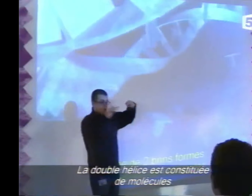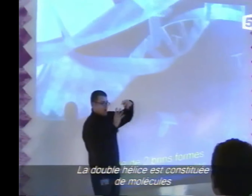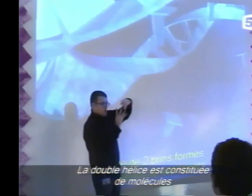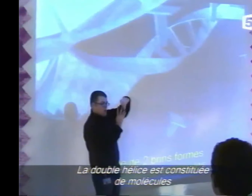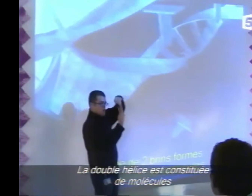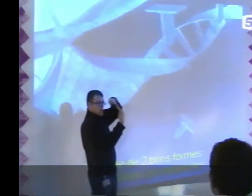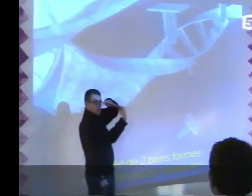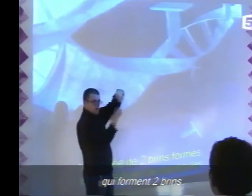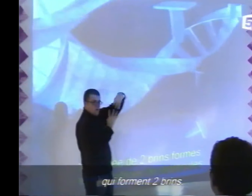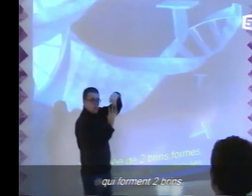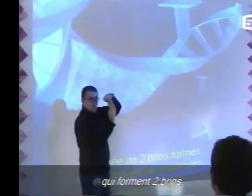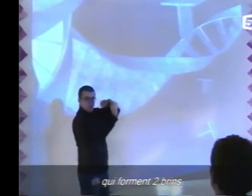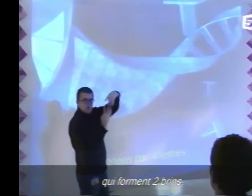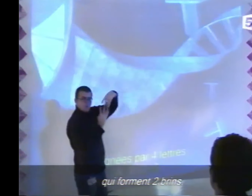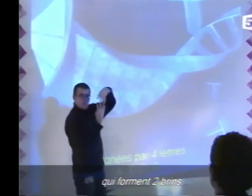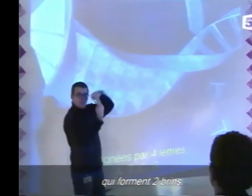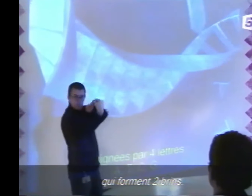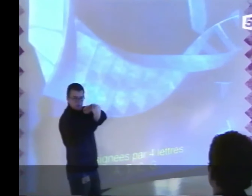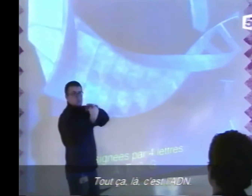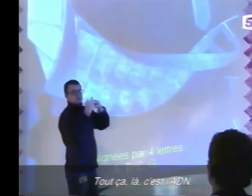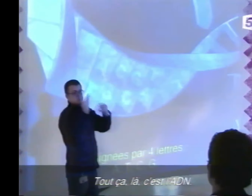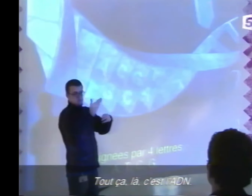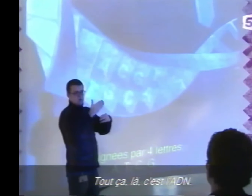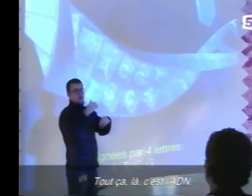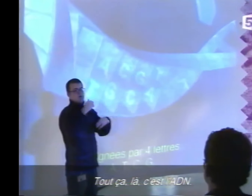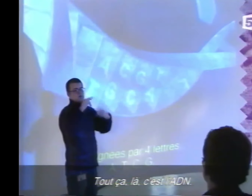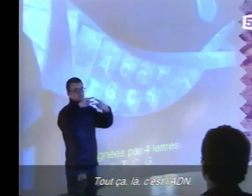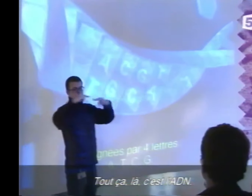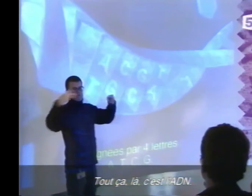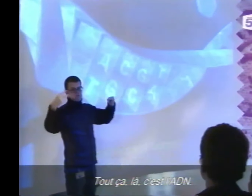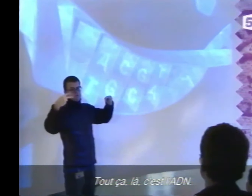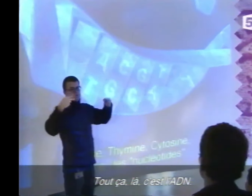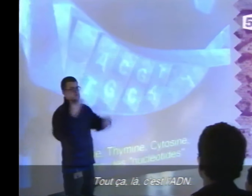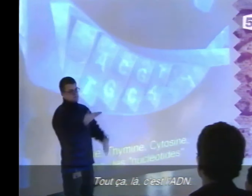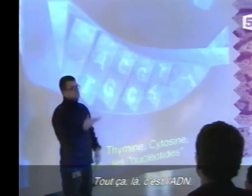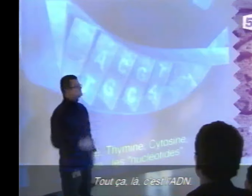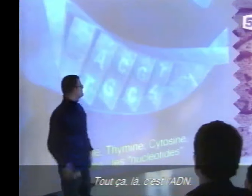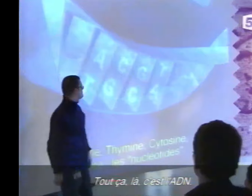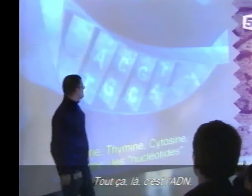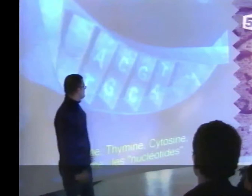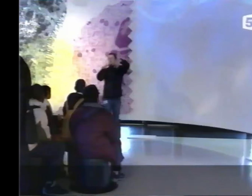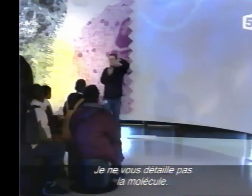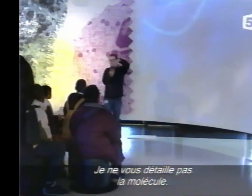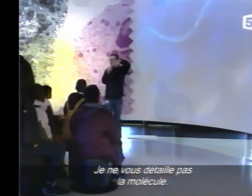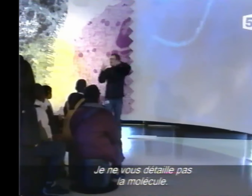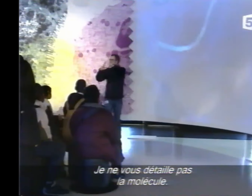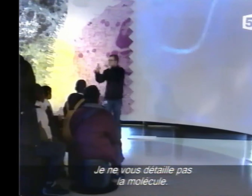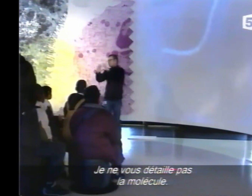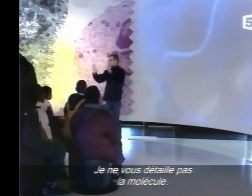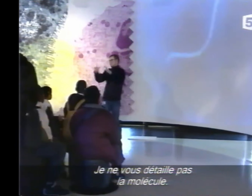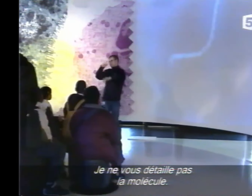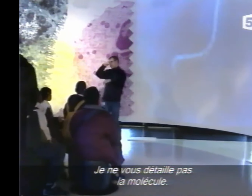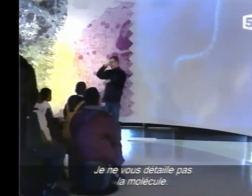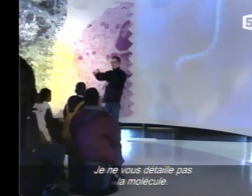Des centaines de millions de petites molécules désignées par quatre lettres, ATCG, adénine, thymine, cytosine,